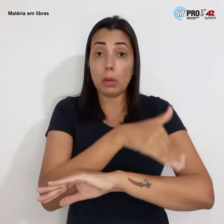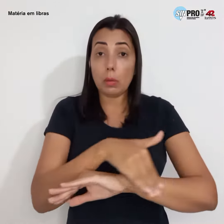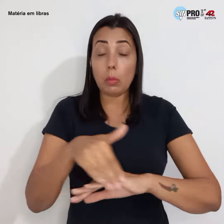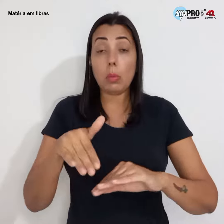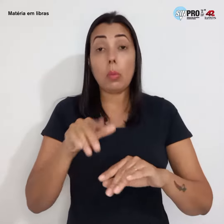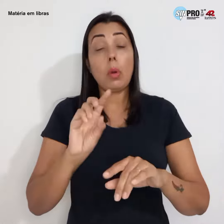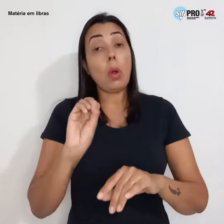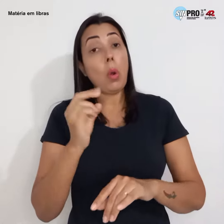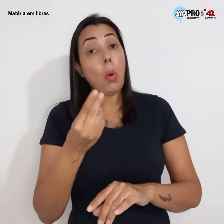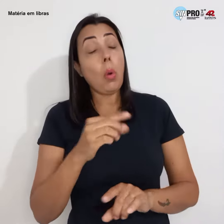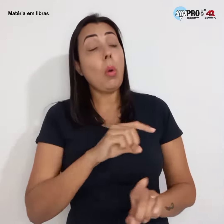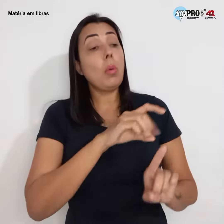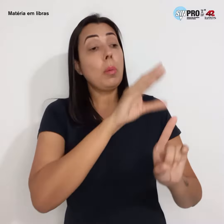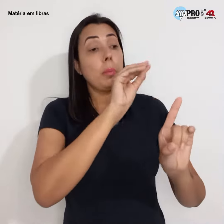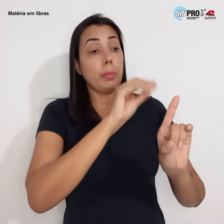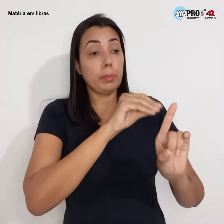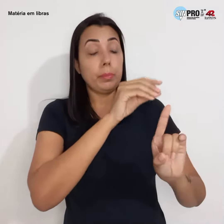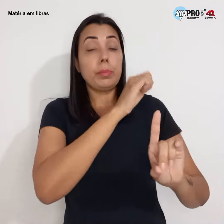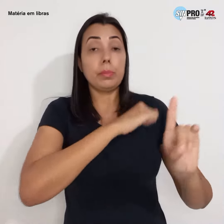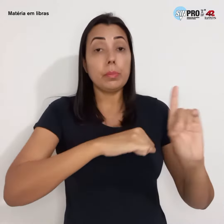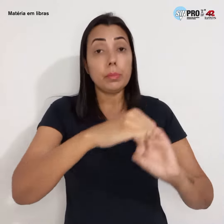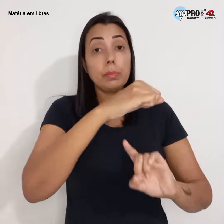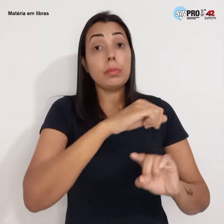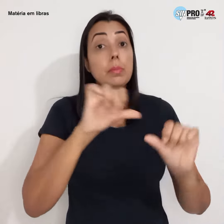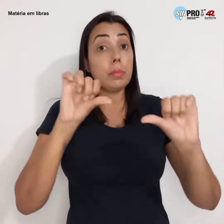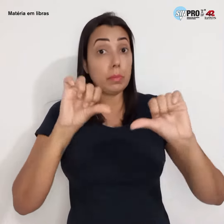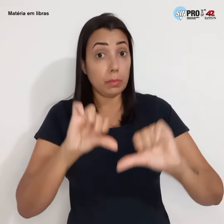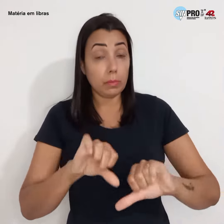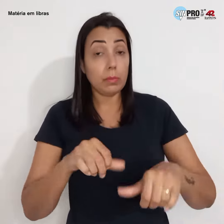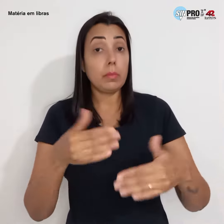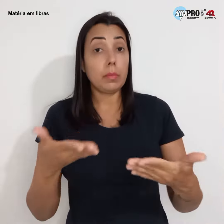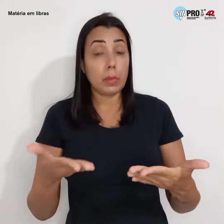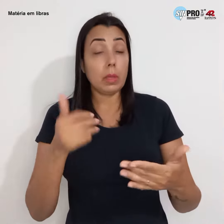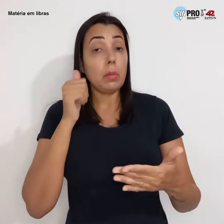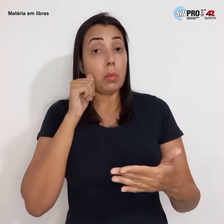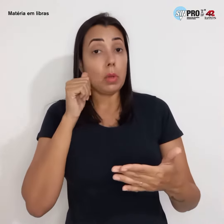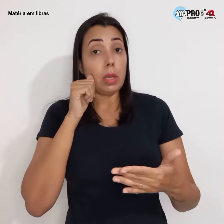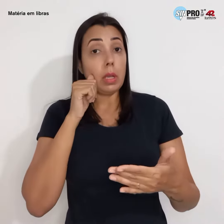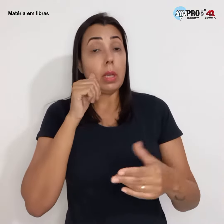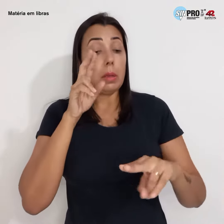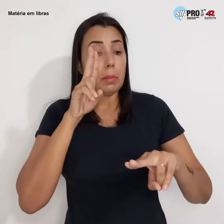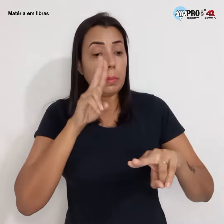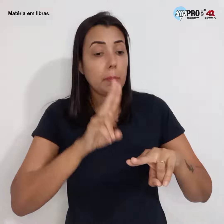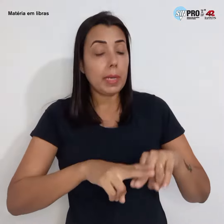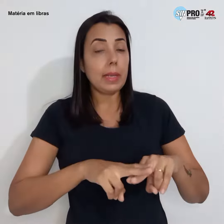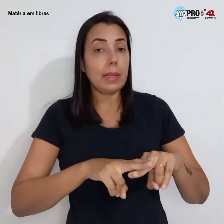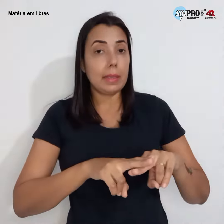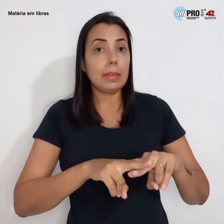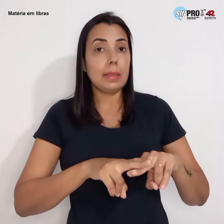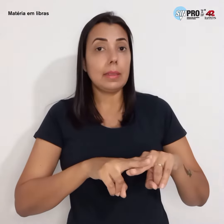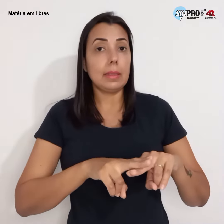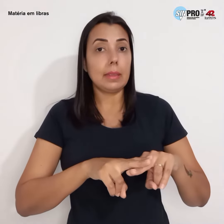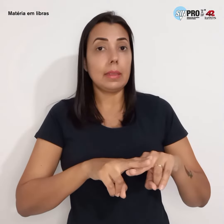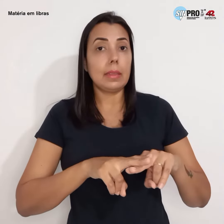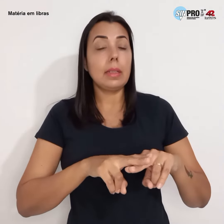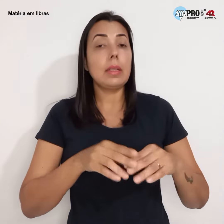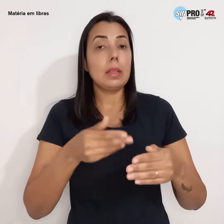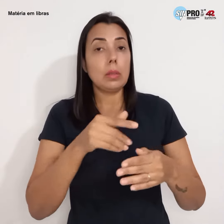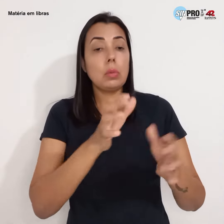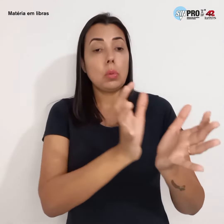rua ou em situação de vulnerabilidade social extrema, mulheres apreendidas e presidiárias recolhidas